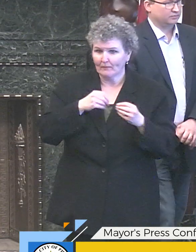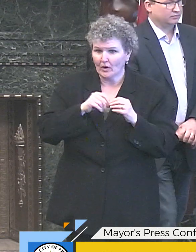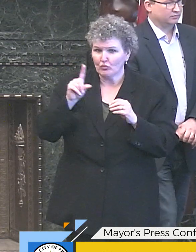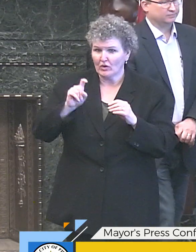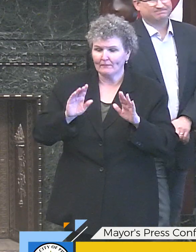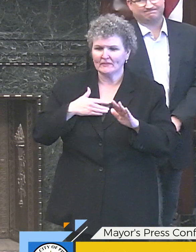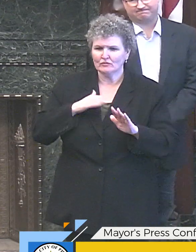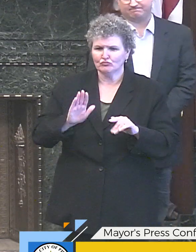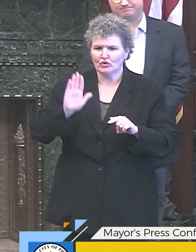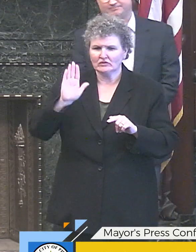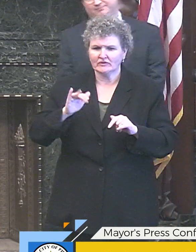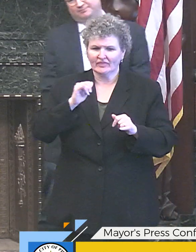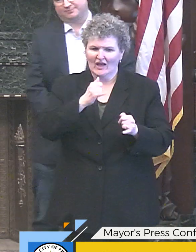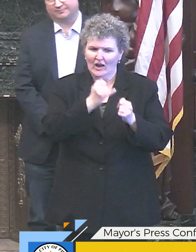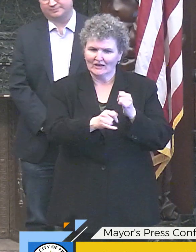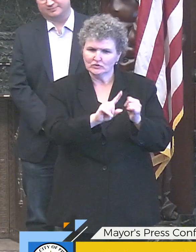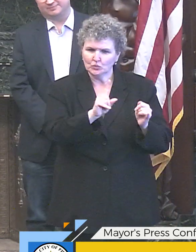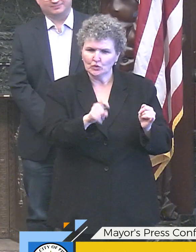now unmuted.